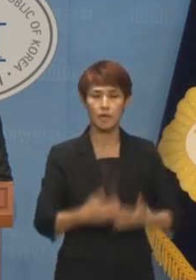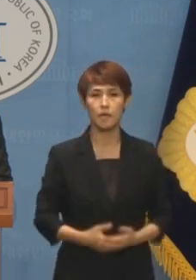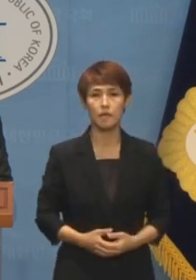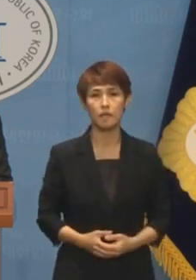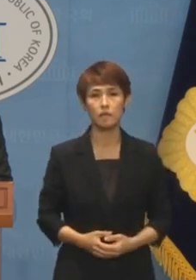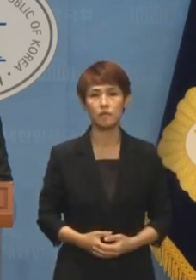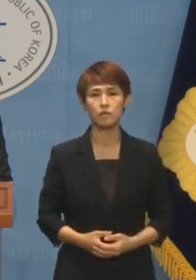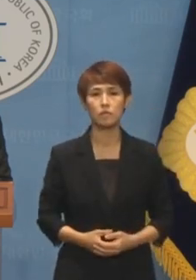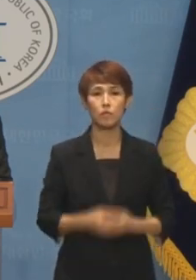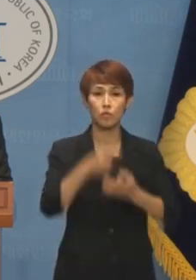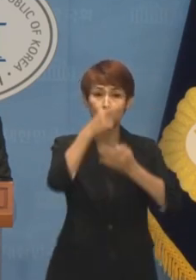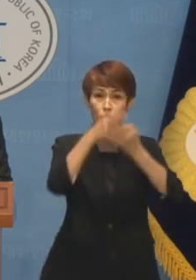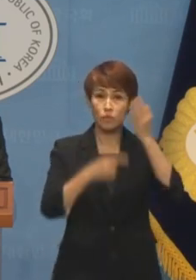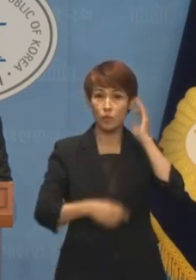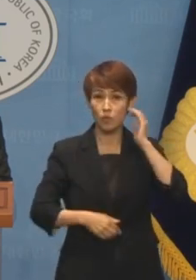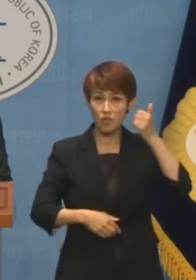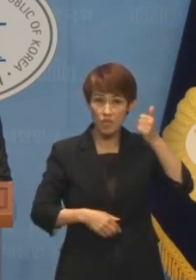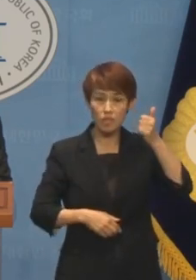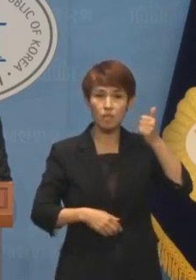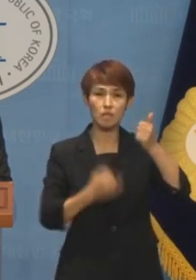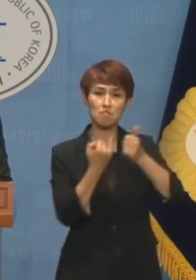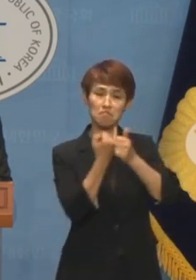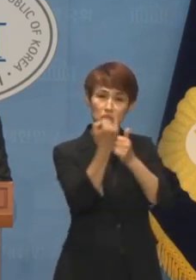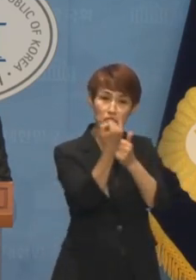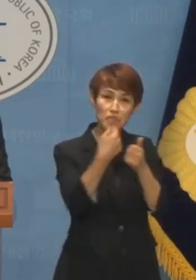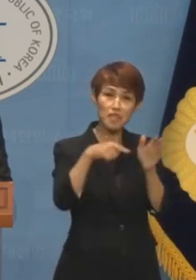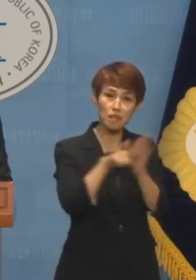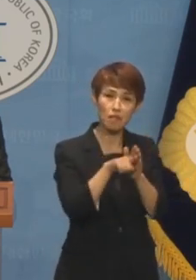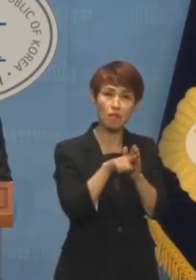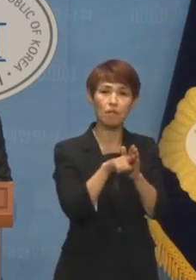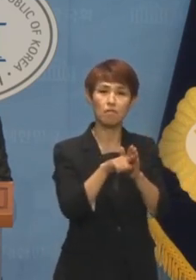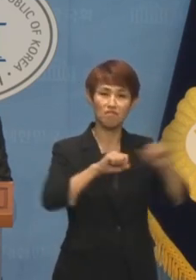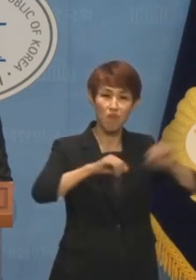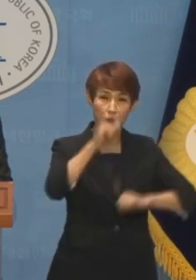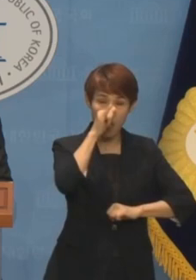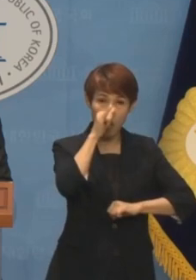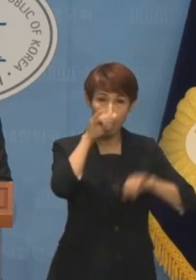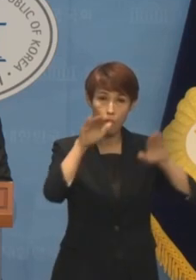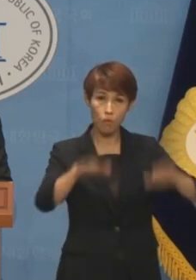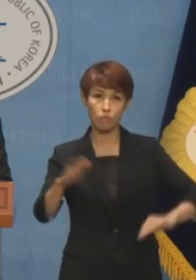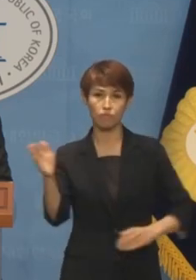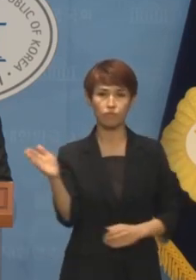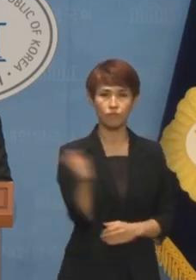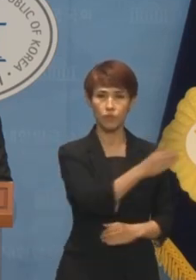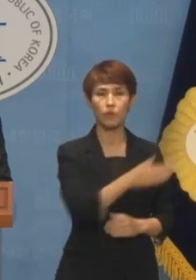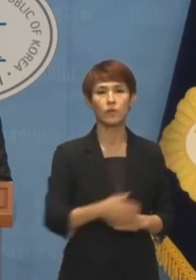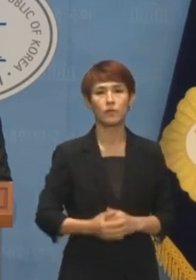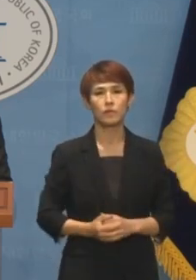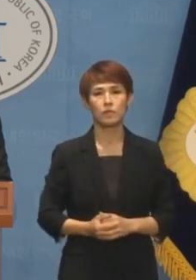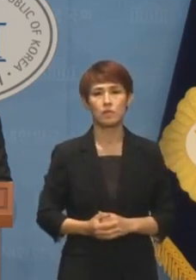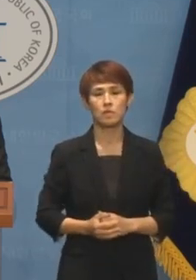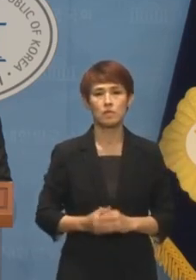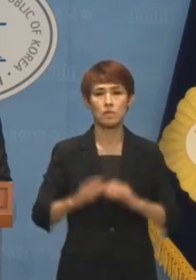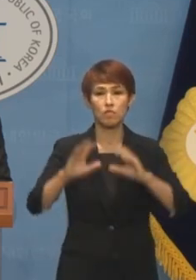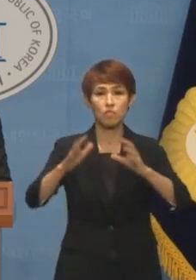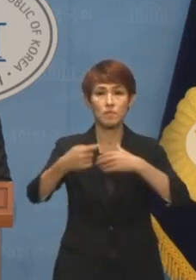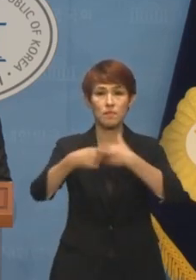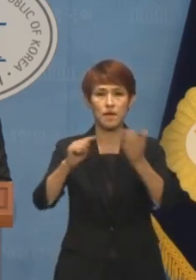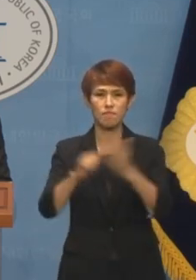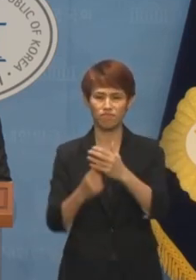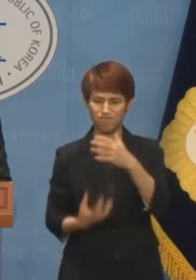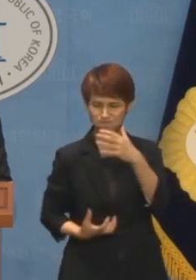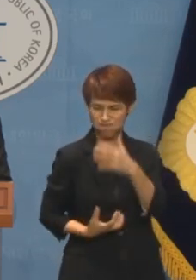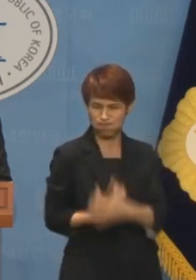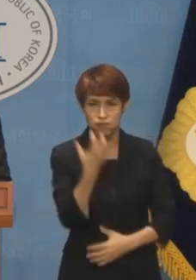윤석열 대통령이 김건희 여사의 대표 변호인이 되기로 결정한 이 순간부터 용암처럼 터져나올 국민의